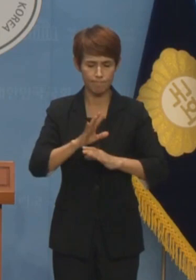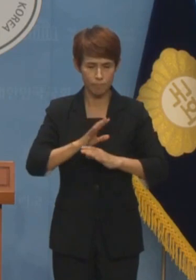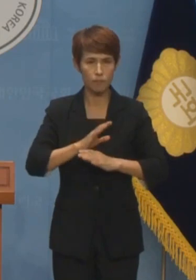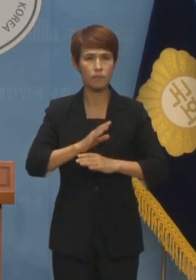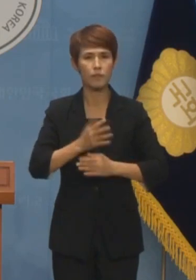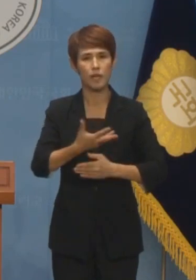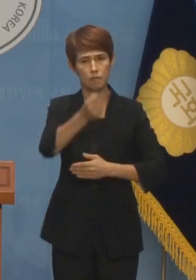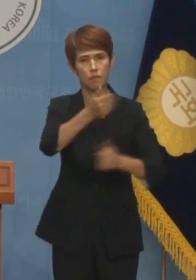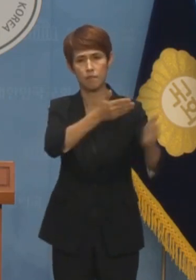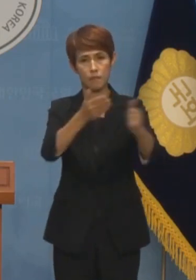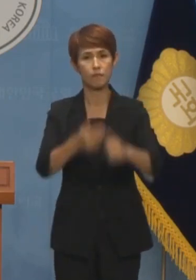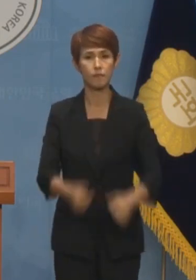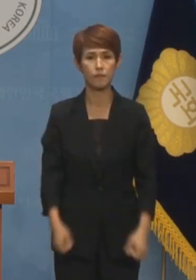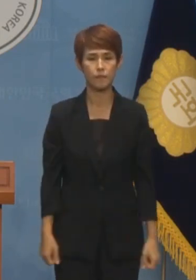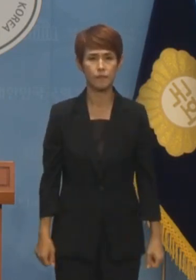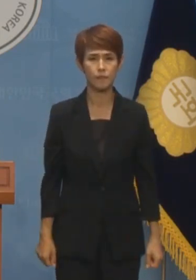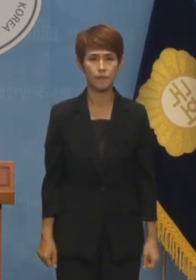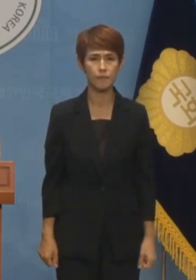가지기 바랍니다.